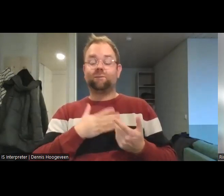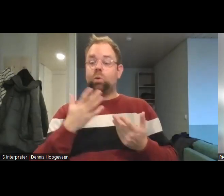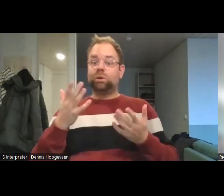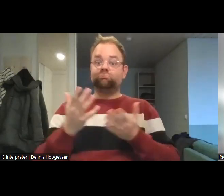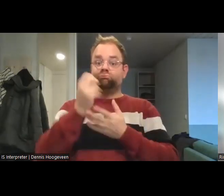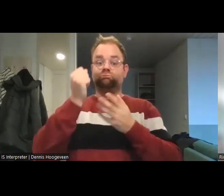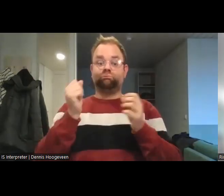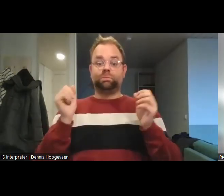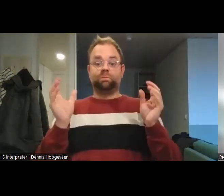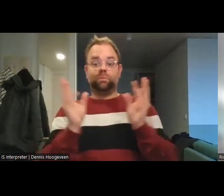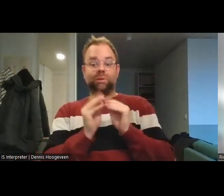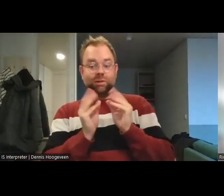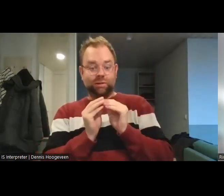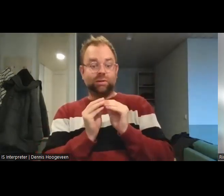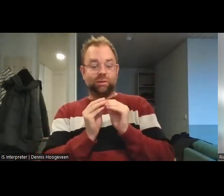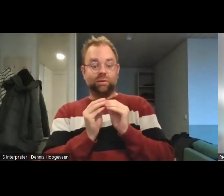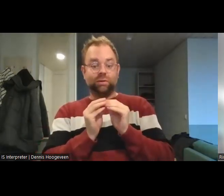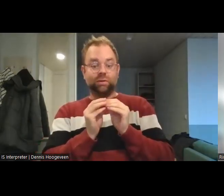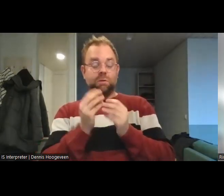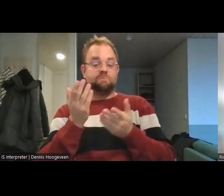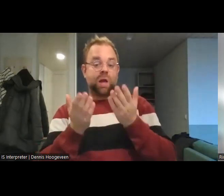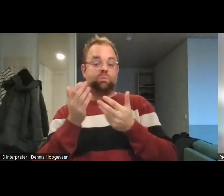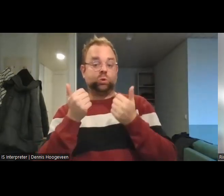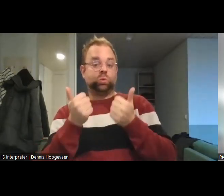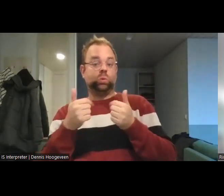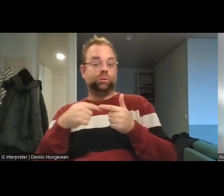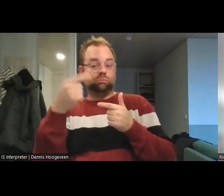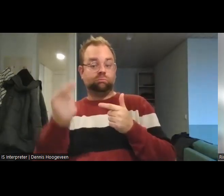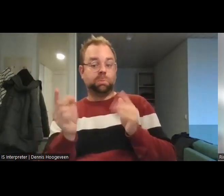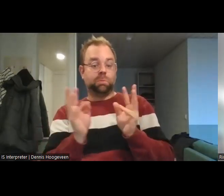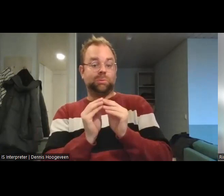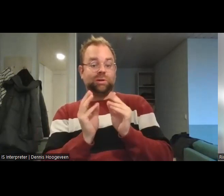c'est bien de le faire physiquement,